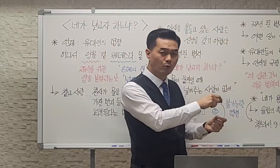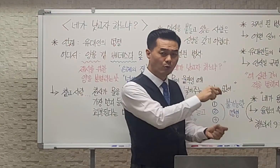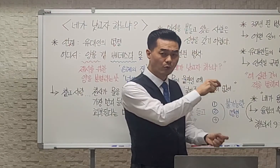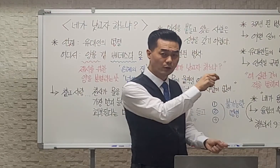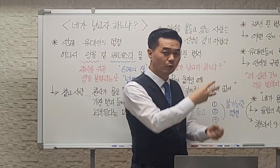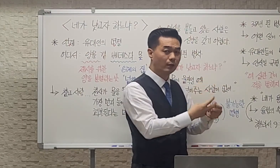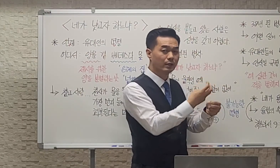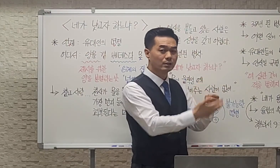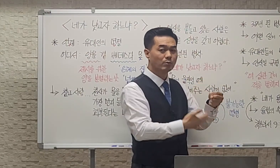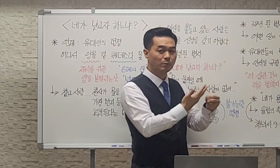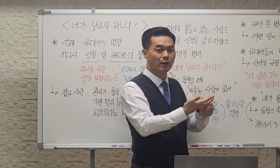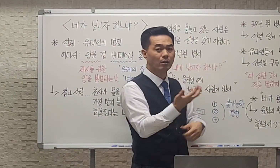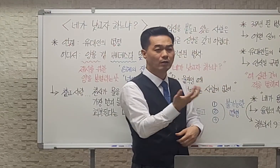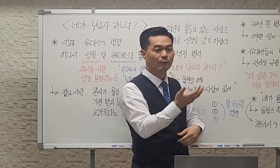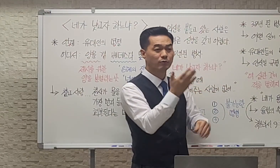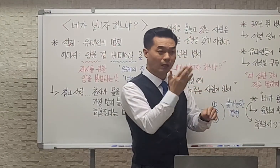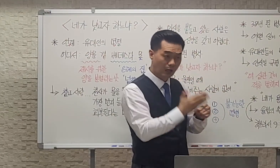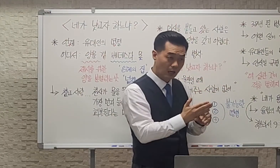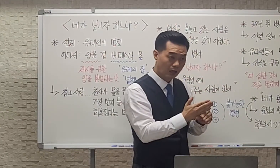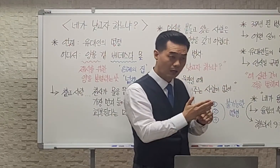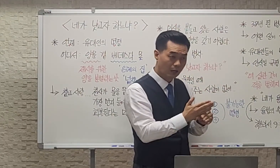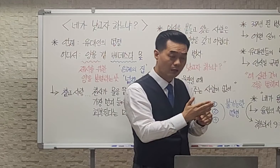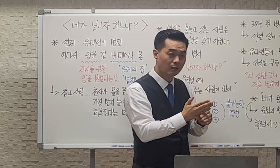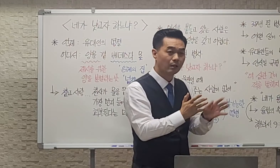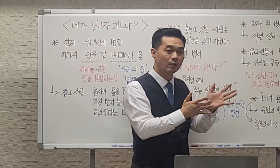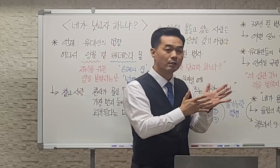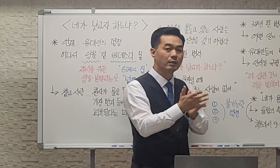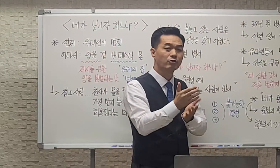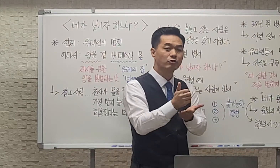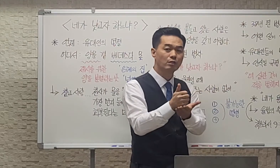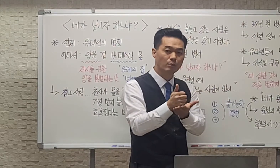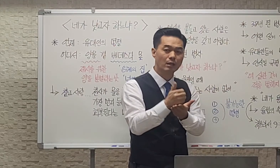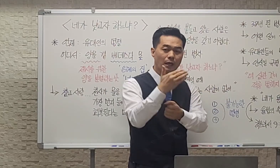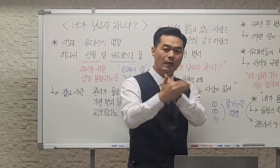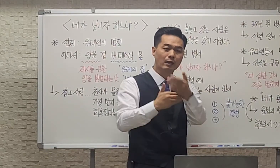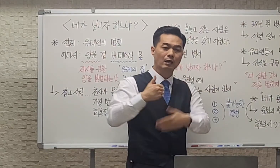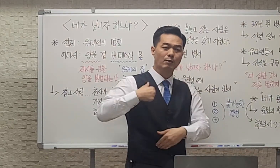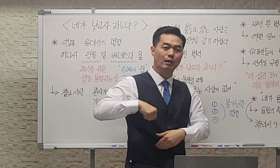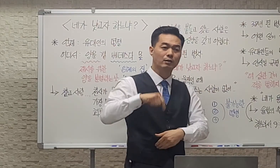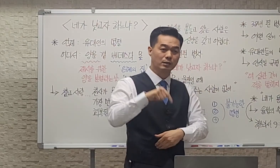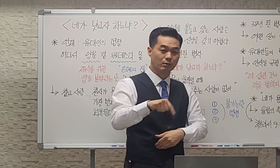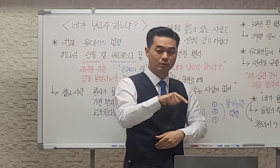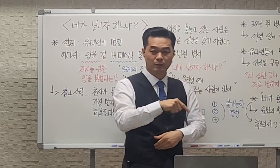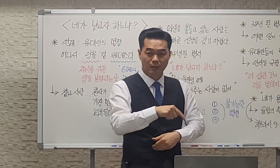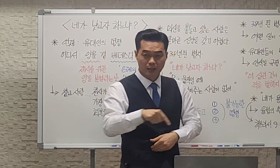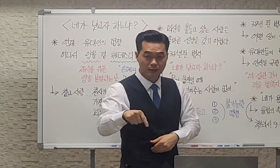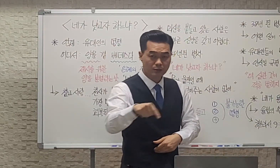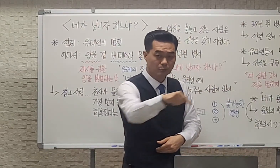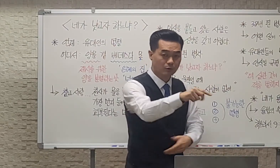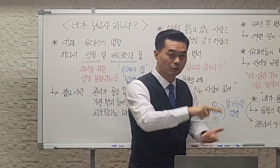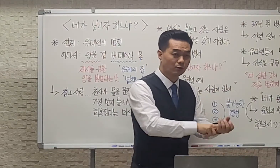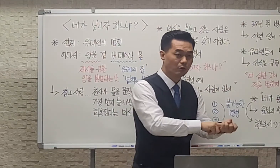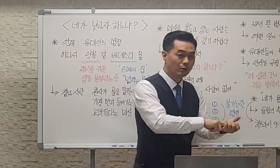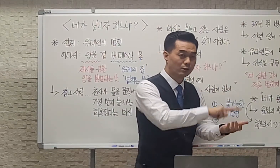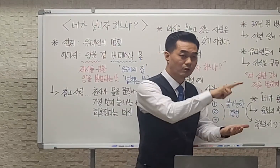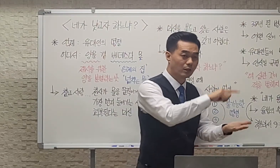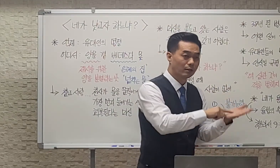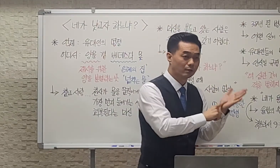그리고 오랫동안 38년을 아프다가 예수님이 하나님의 아들이신 것을 간접적으로